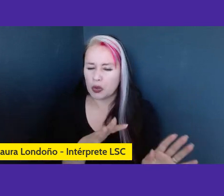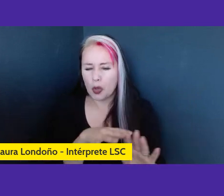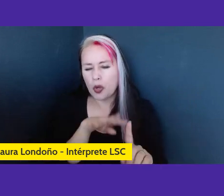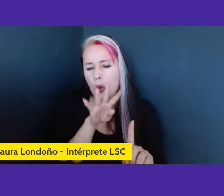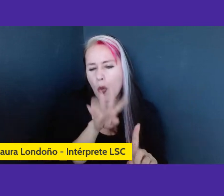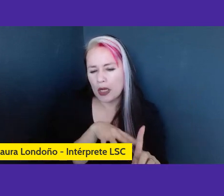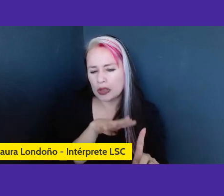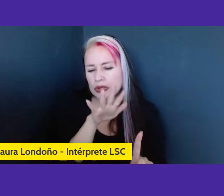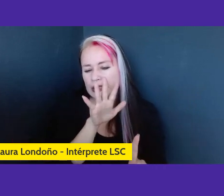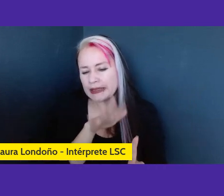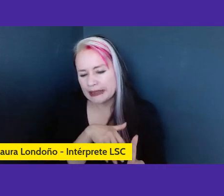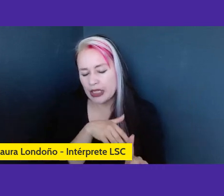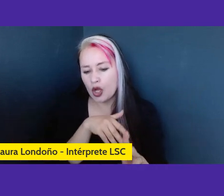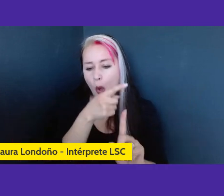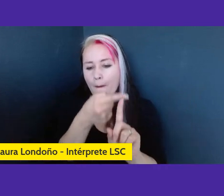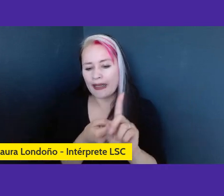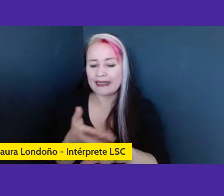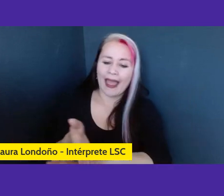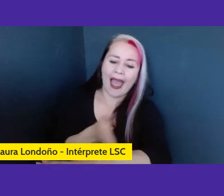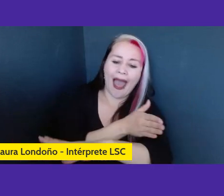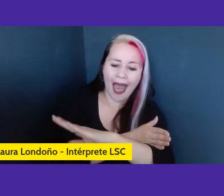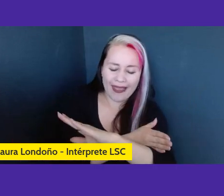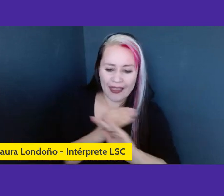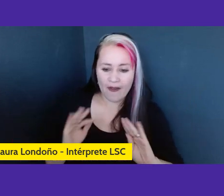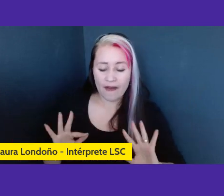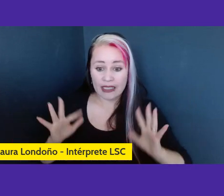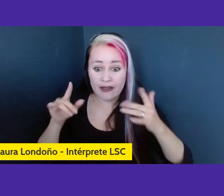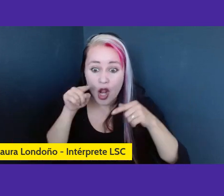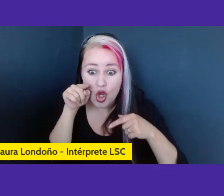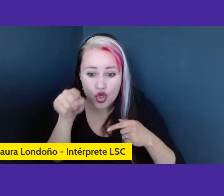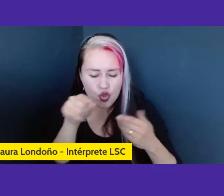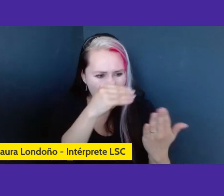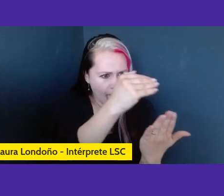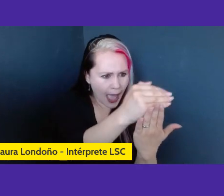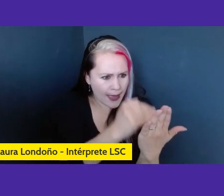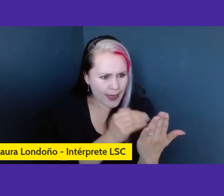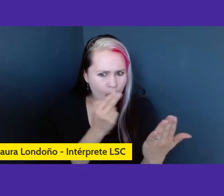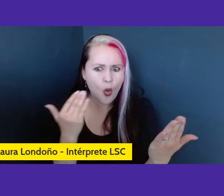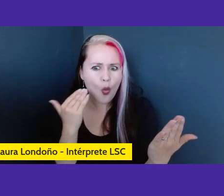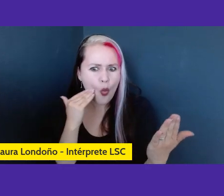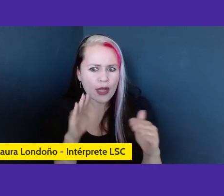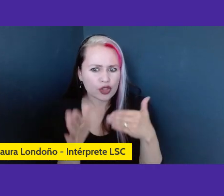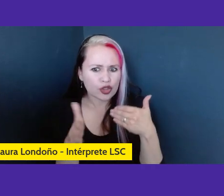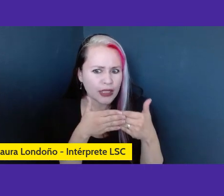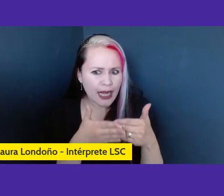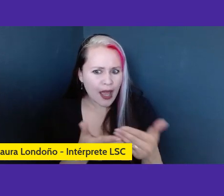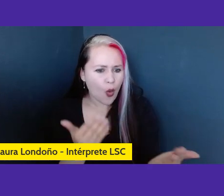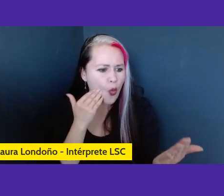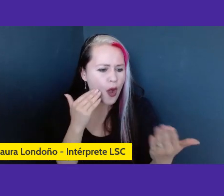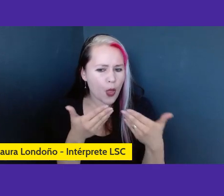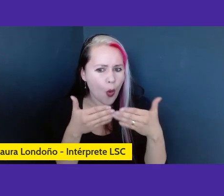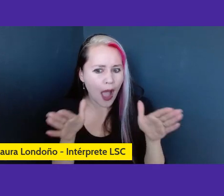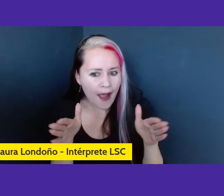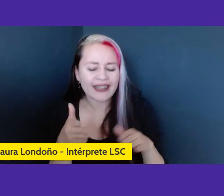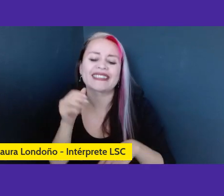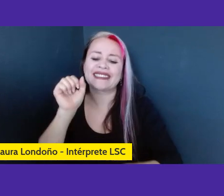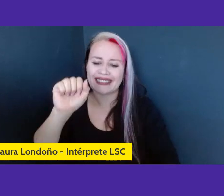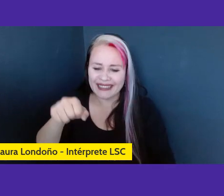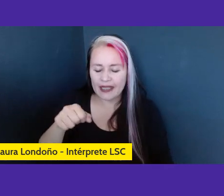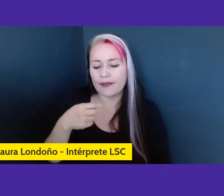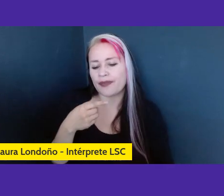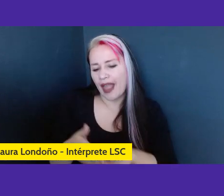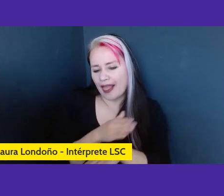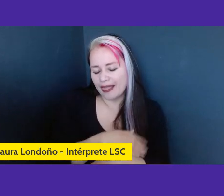el festival. Tenés que ir viendo cuándo cierran los festivales. Me parece que es clave. Y después sí, un poco lo que te decía,